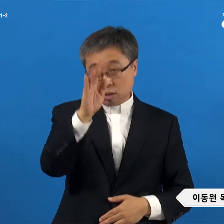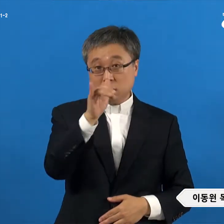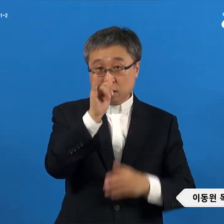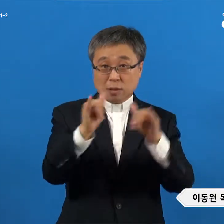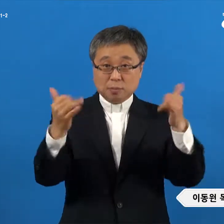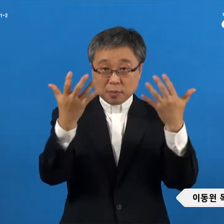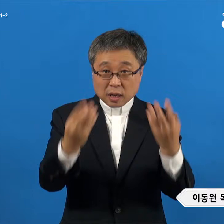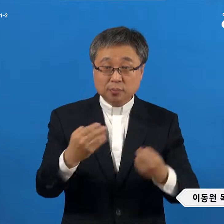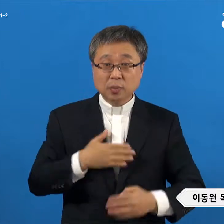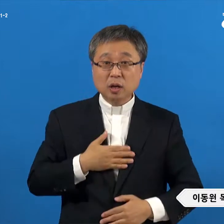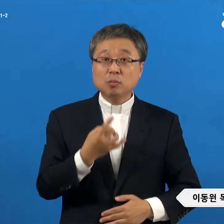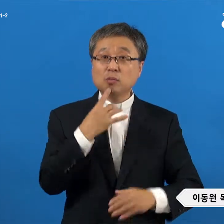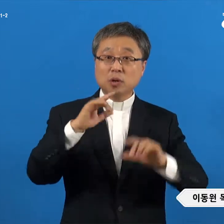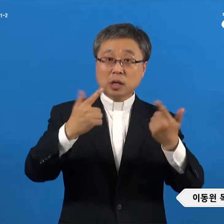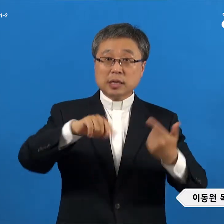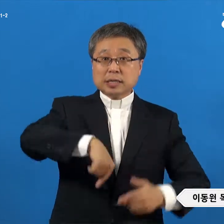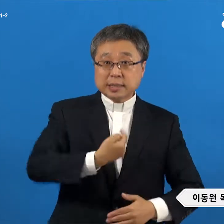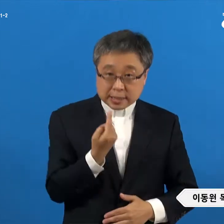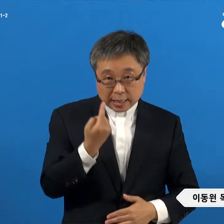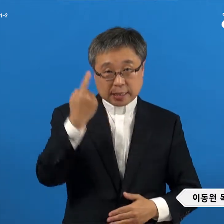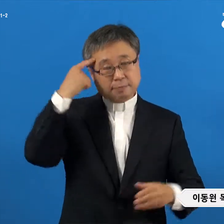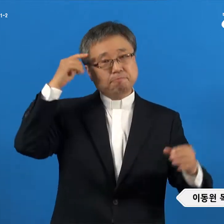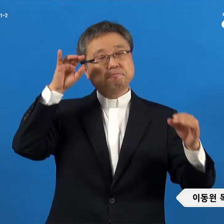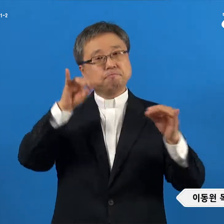하면 자기 합리화와 자기 기만. 네.